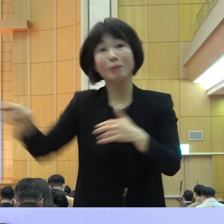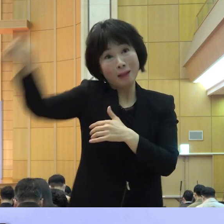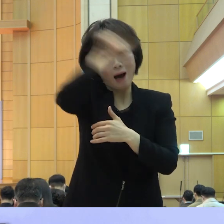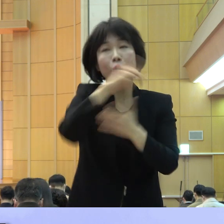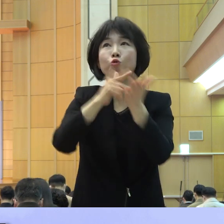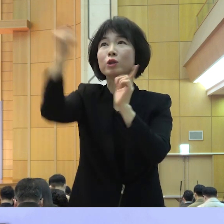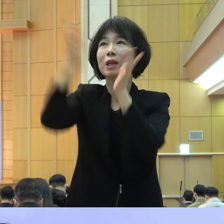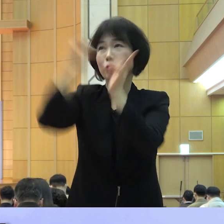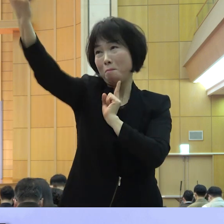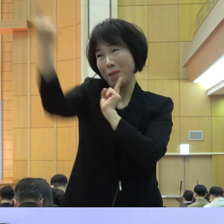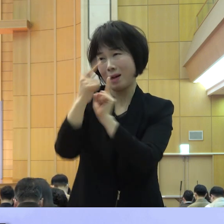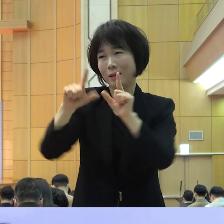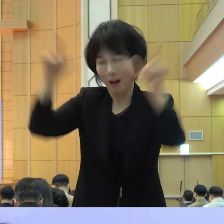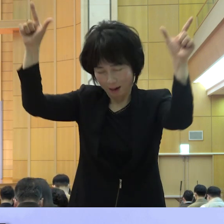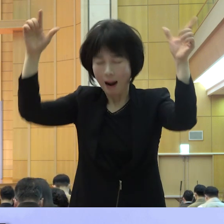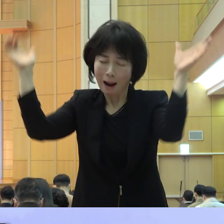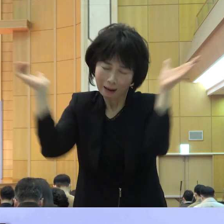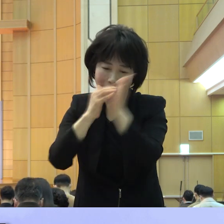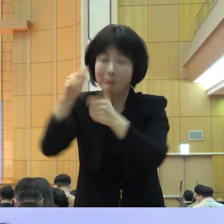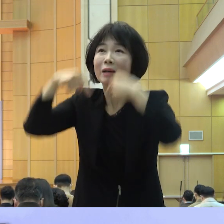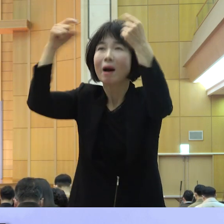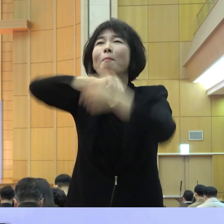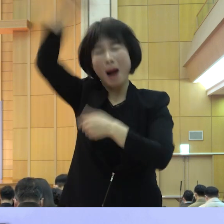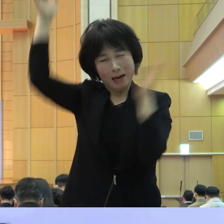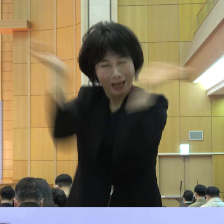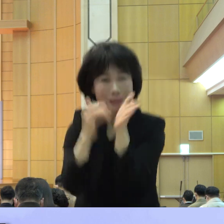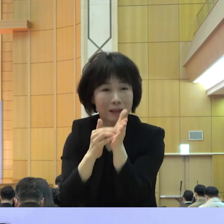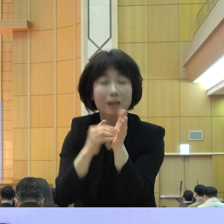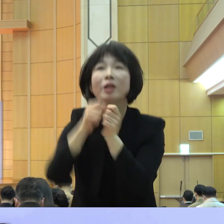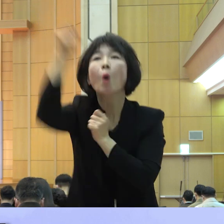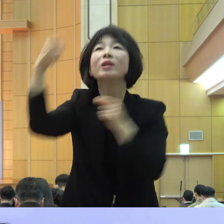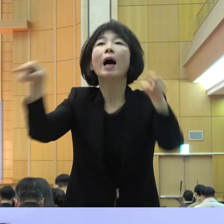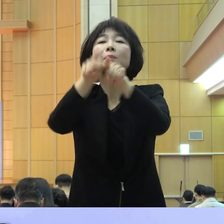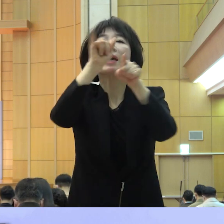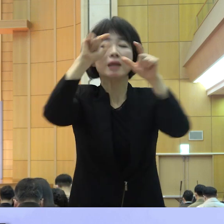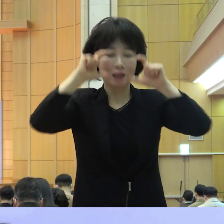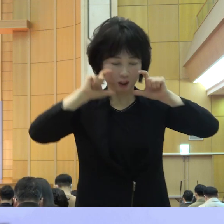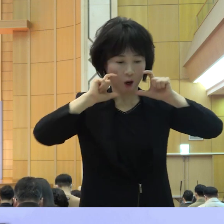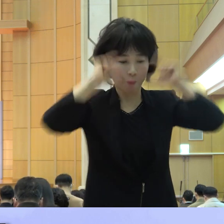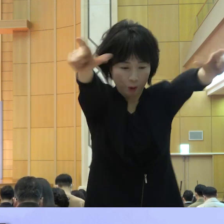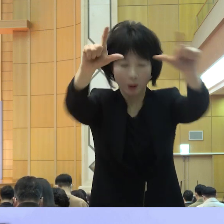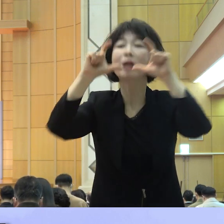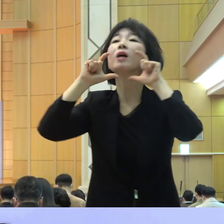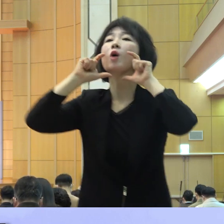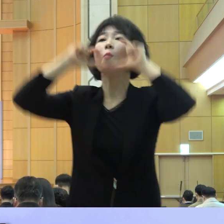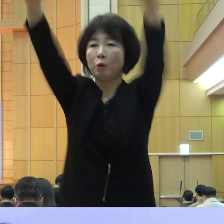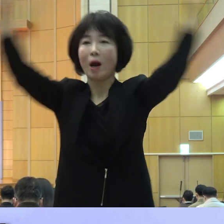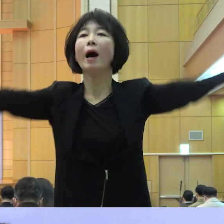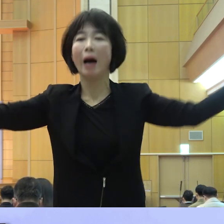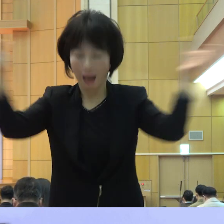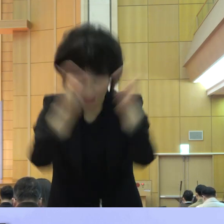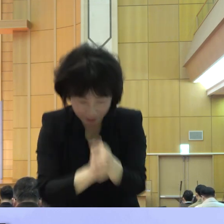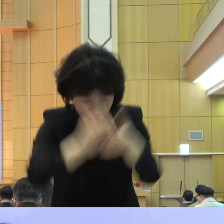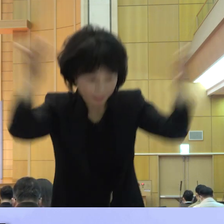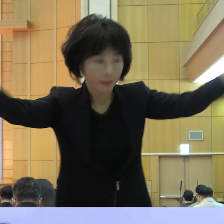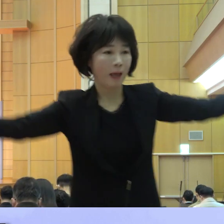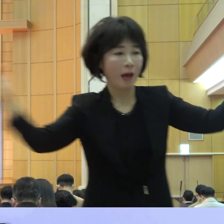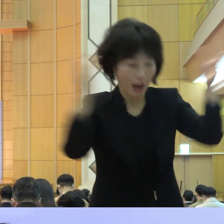주님 만나는 그날까지, 천국 들어가는 그날까지 영원히 함께할지어다. 아멘.